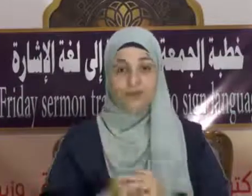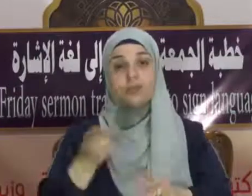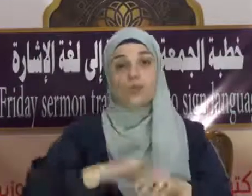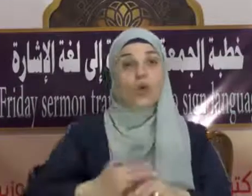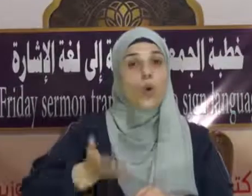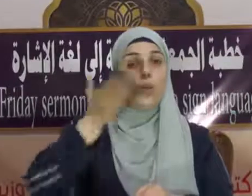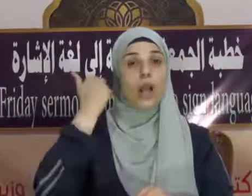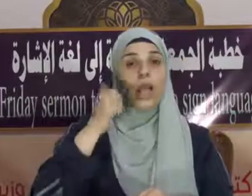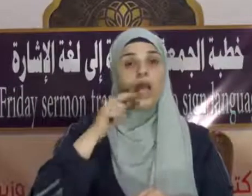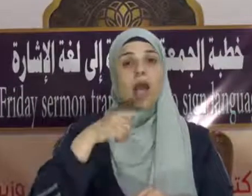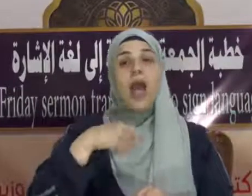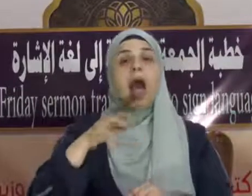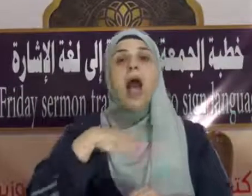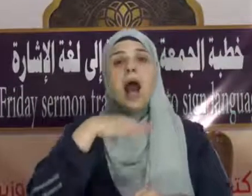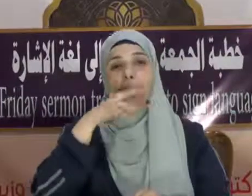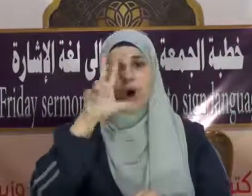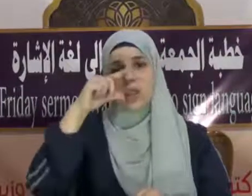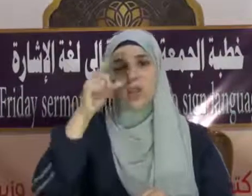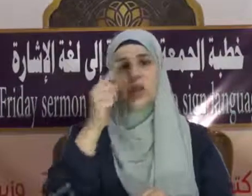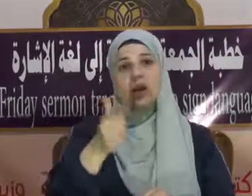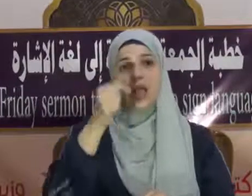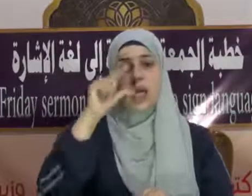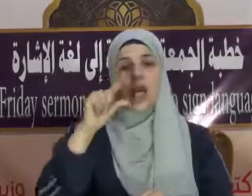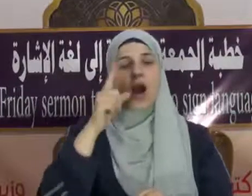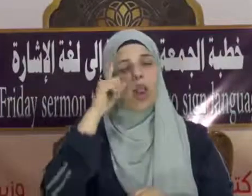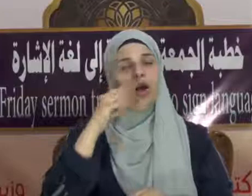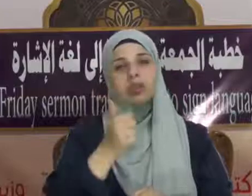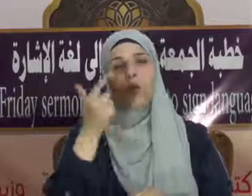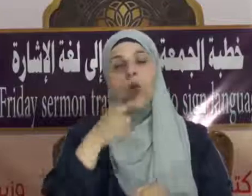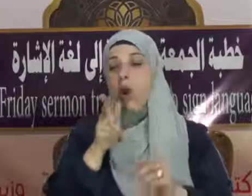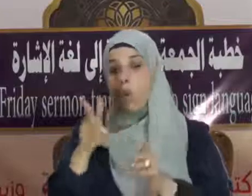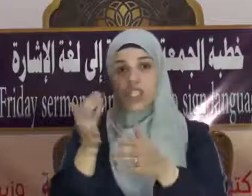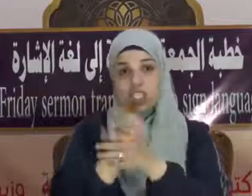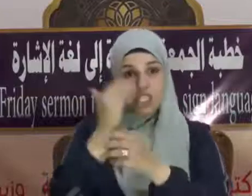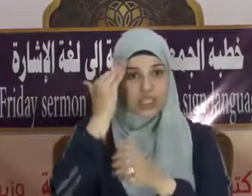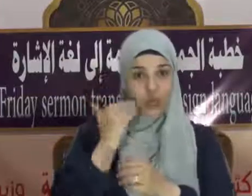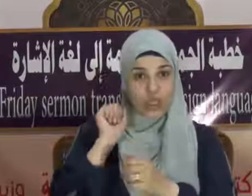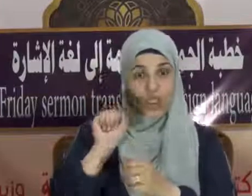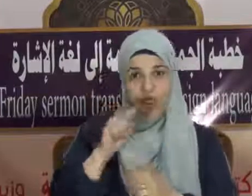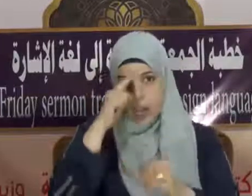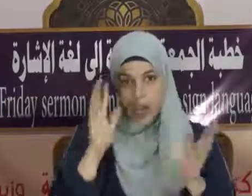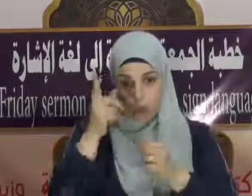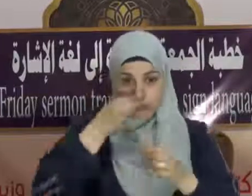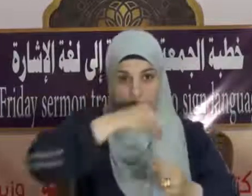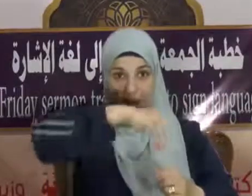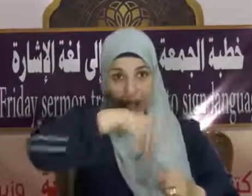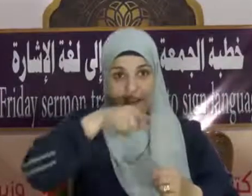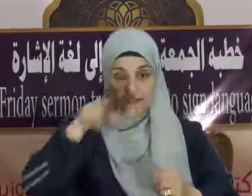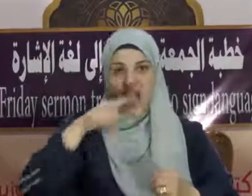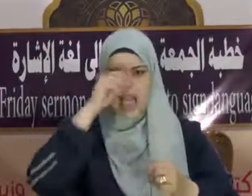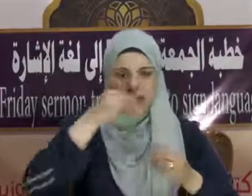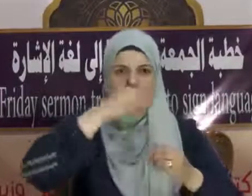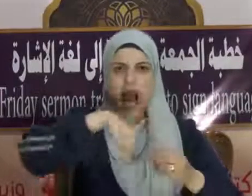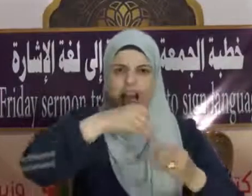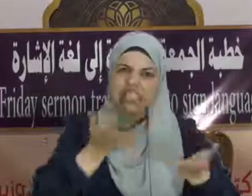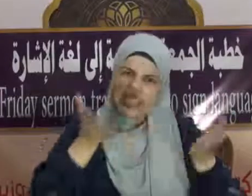وكان سيدنا أبو الدرداء رضي الله عنه يقول لزوجته: إذا طهيت طعاما فأكثر